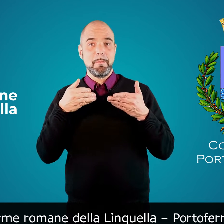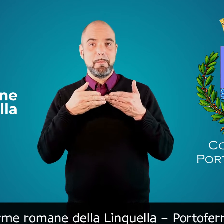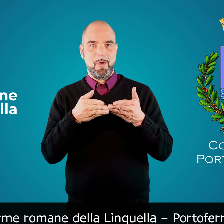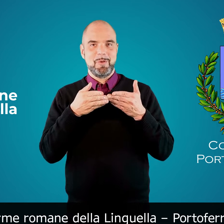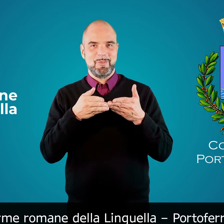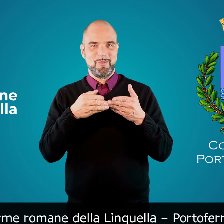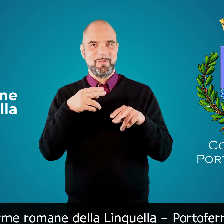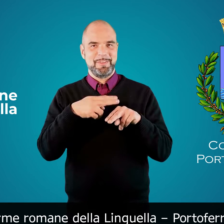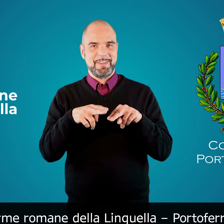Portoferraio